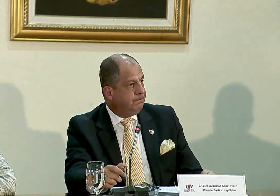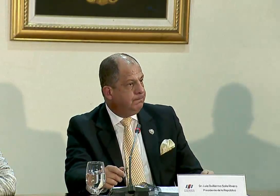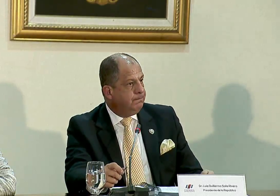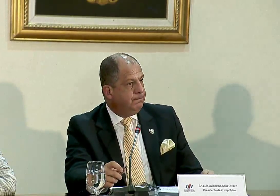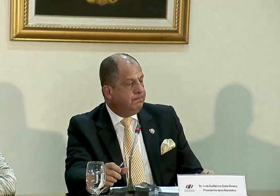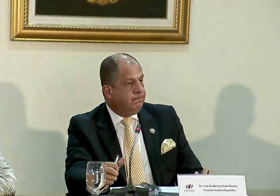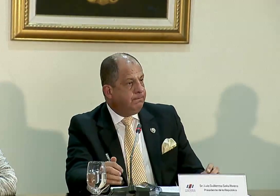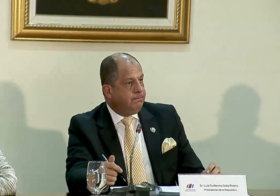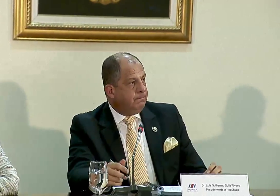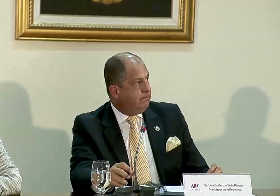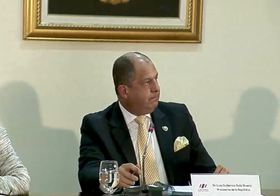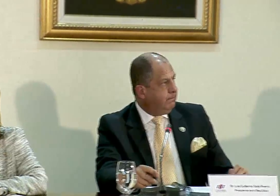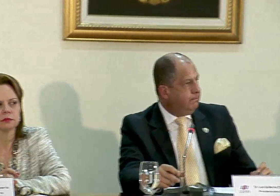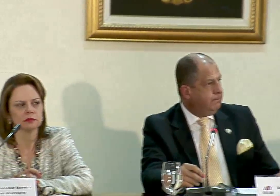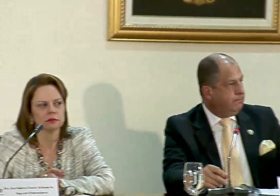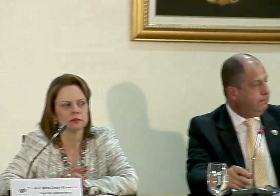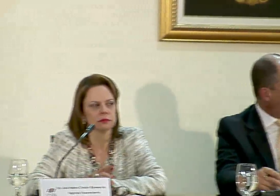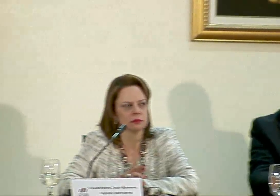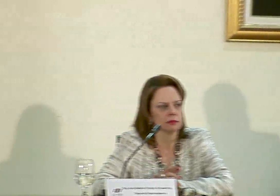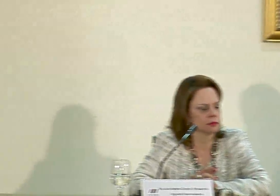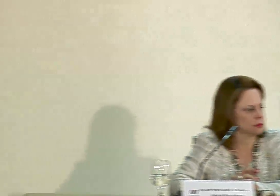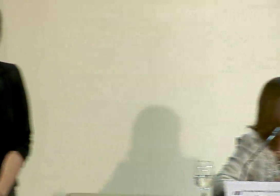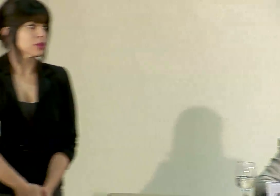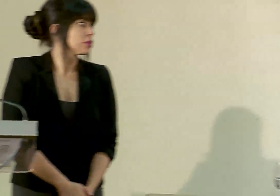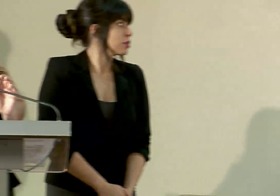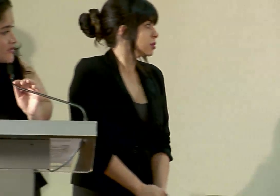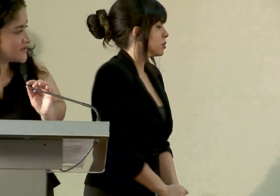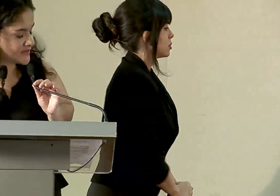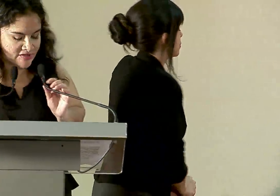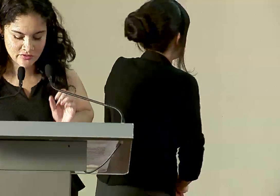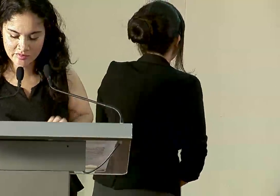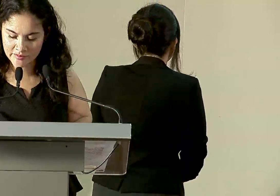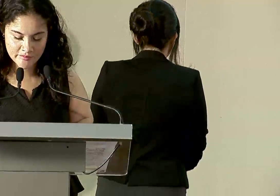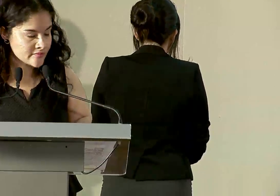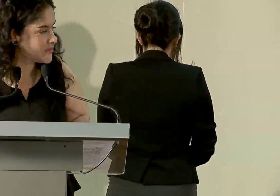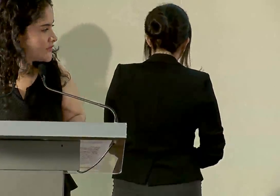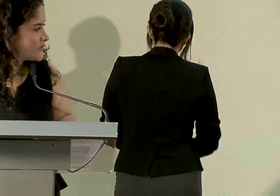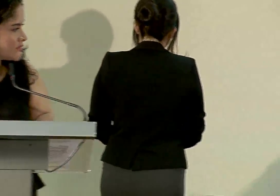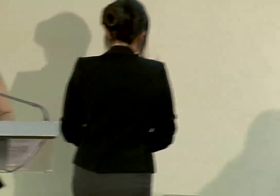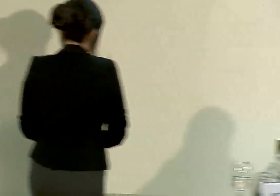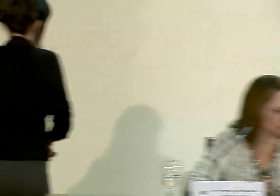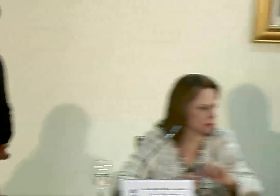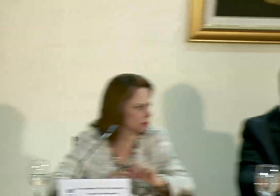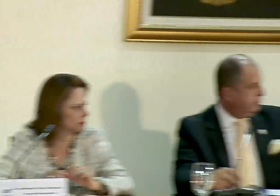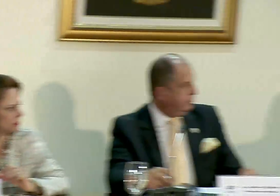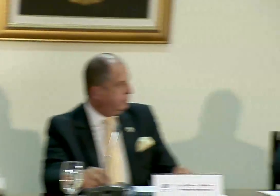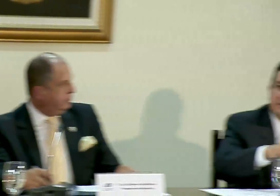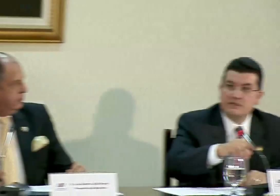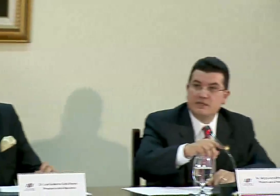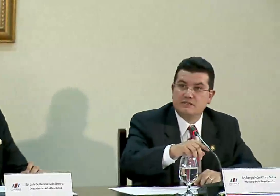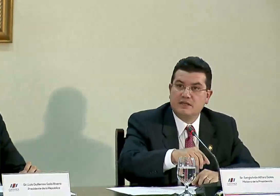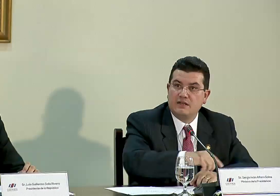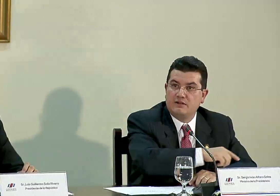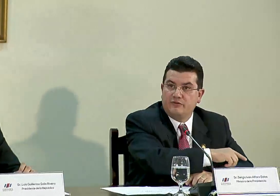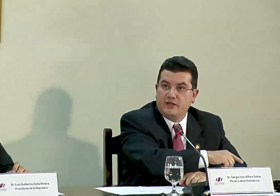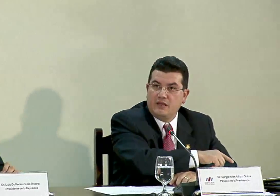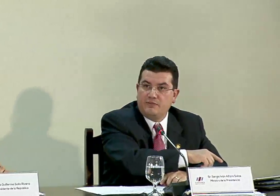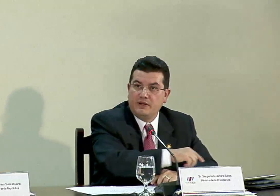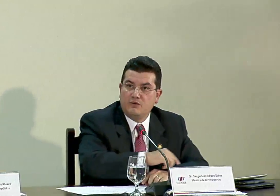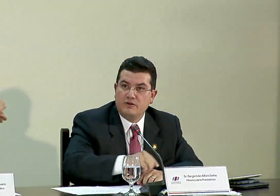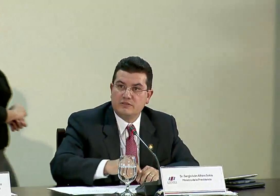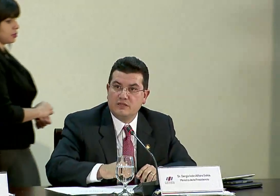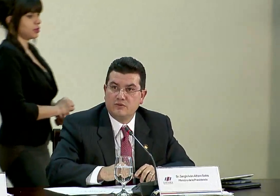Continuamos con las consultas Febe Cruz de Monumental Perdón Sergio Sí, disculpe Sobre la entrevista parece que ya está